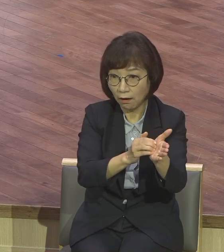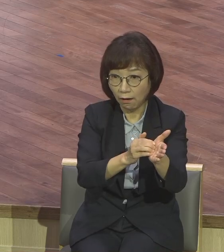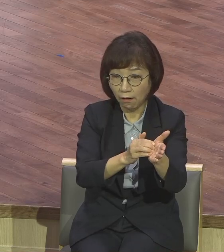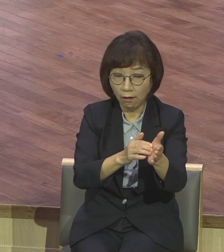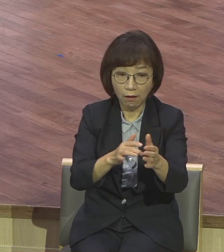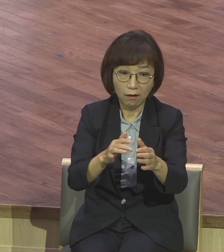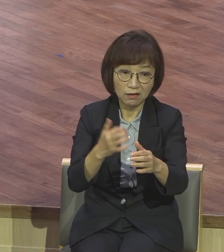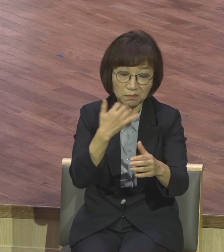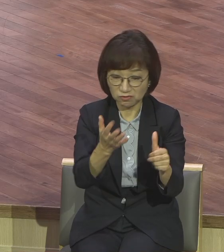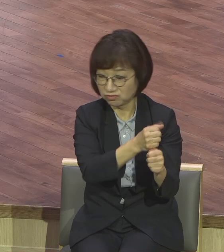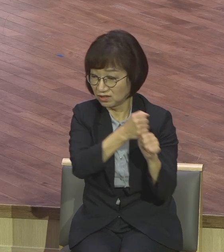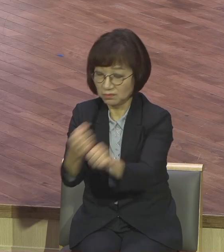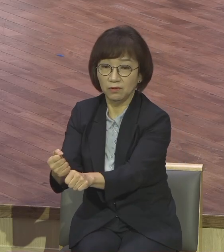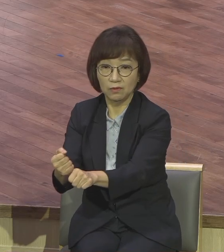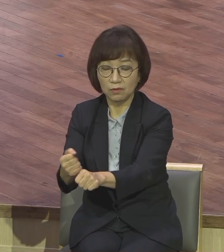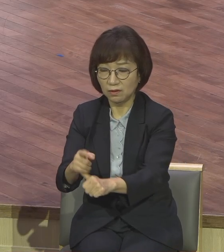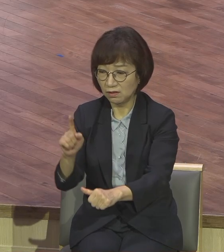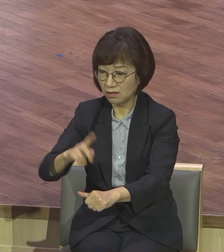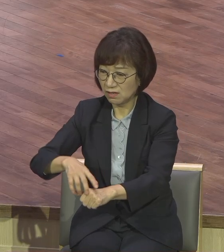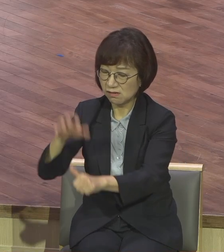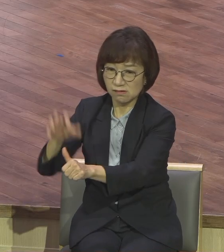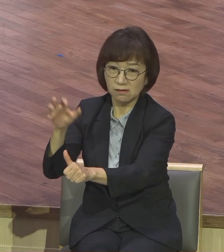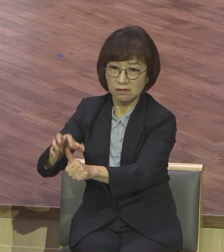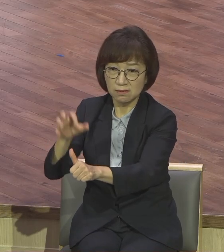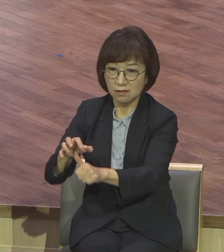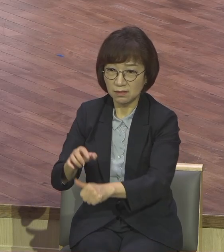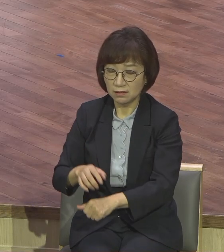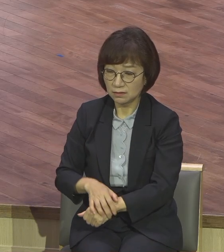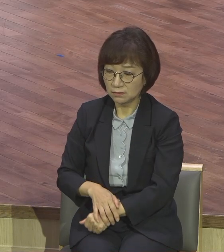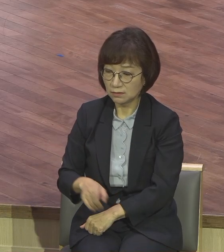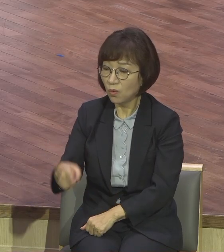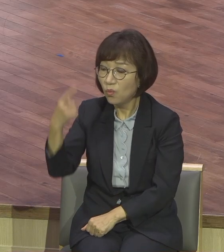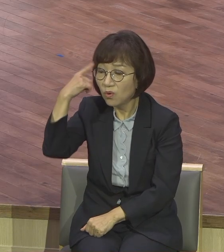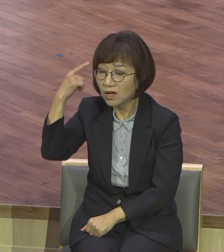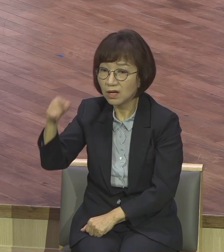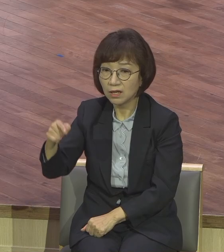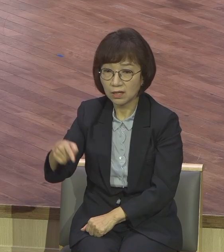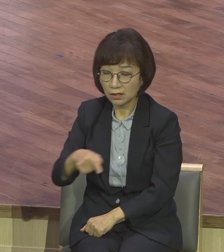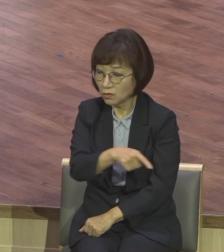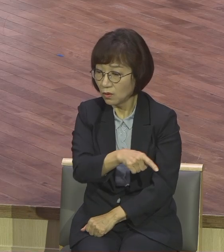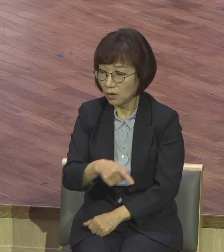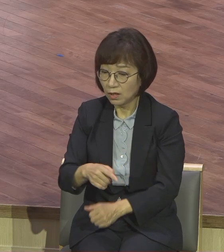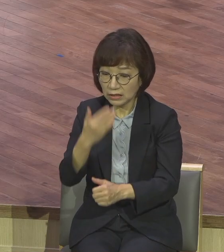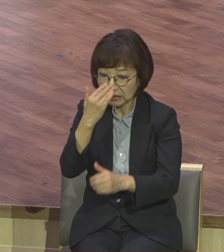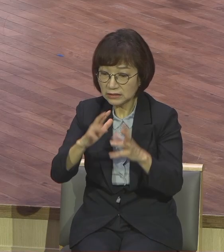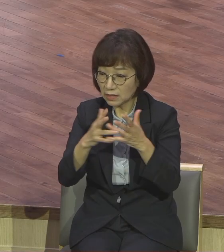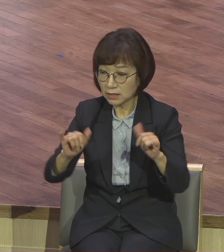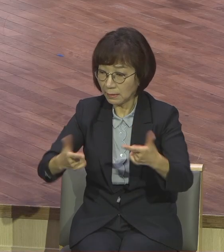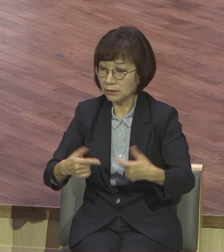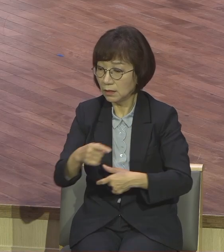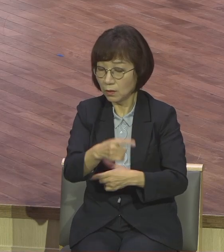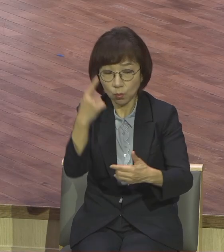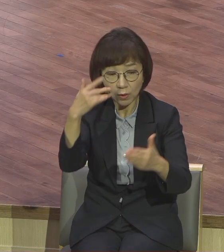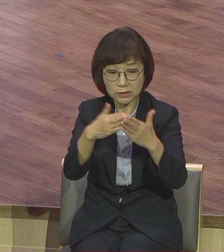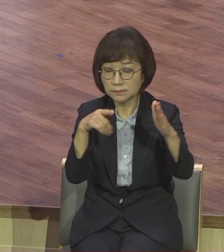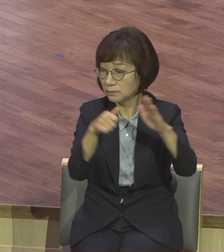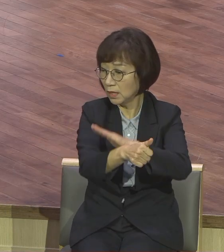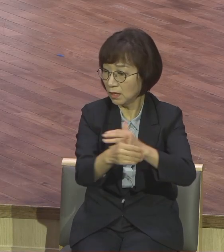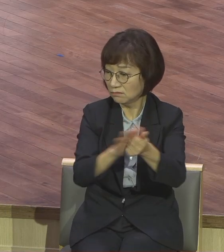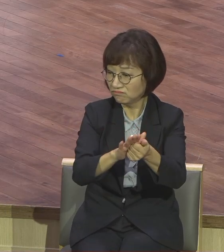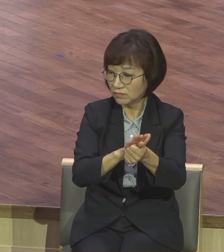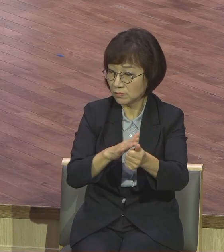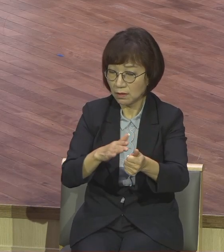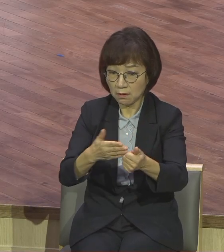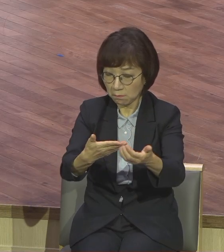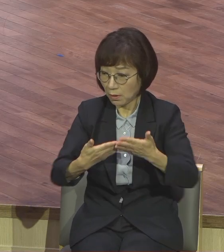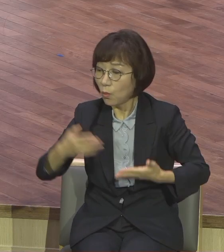그 가가지고 엄청나게 따지고 고문을 신문을 받잖아요. 왜 이방인 집에 먹고 잤냐?